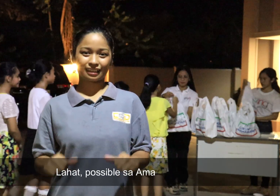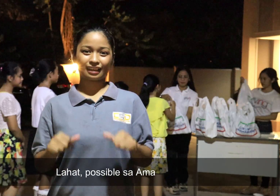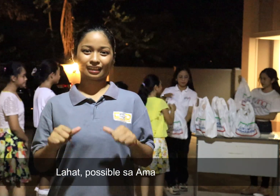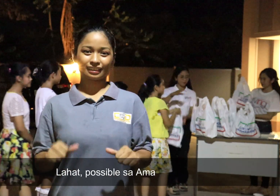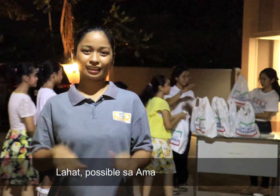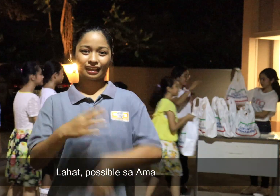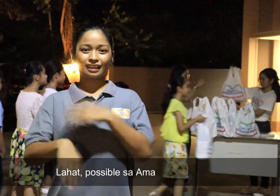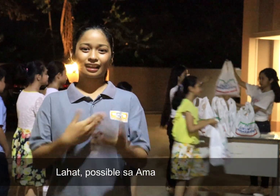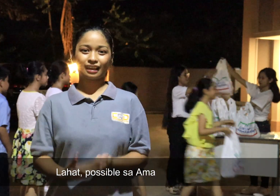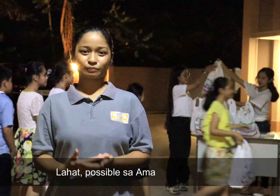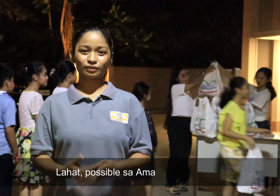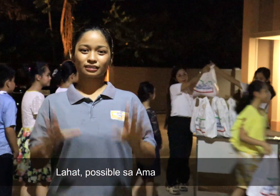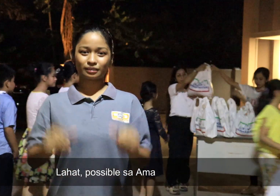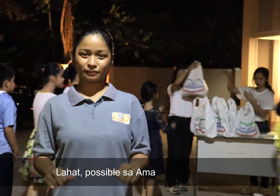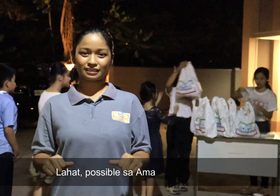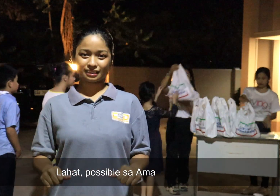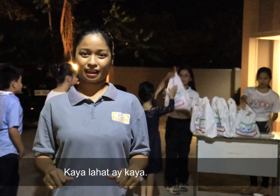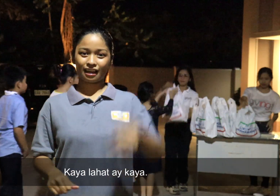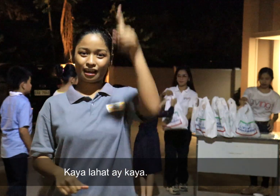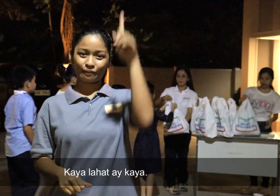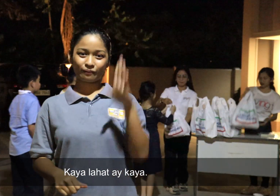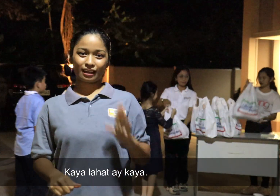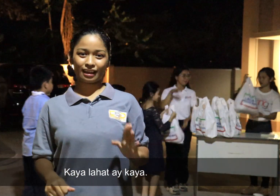lahat posible sa Ama, kaya lahat ay